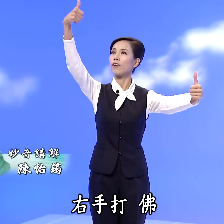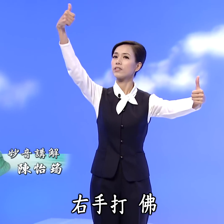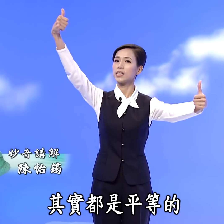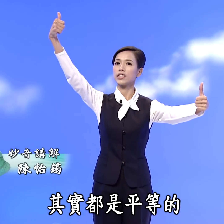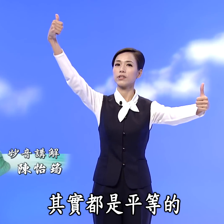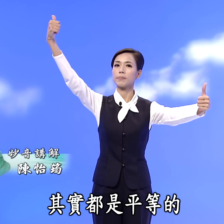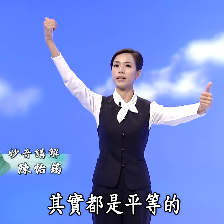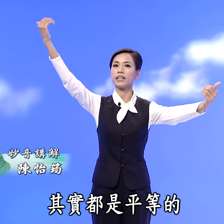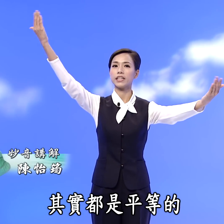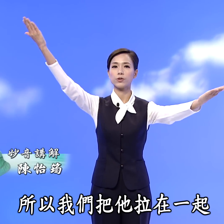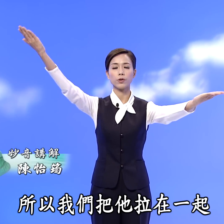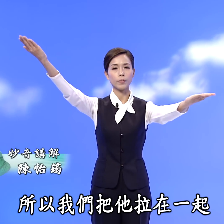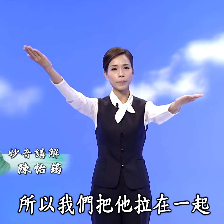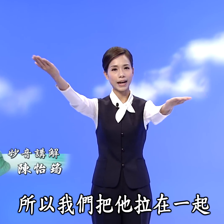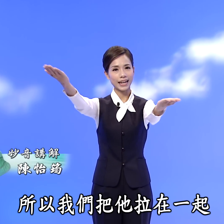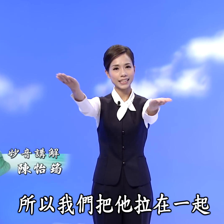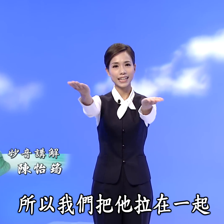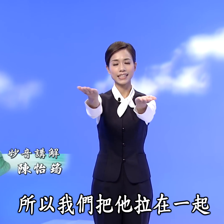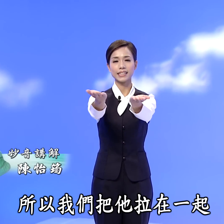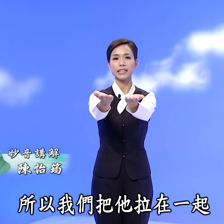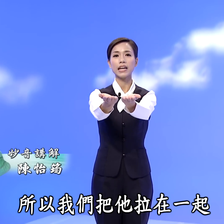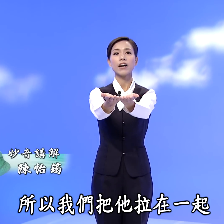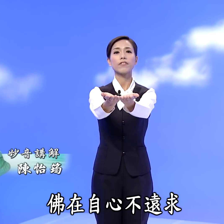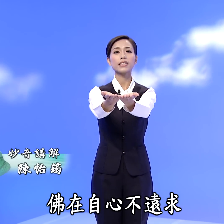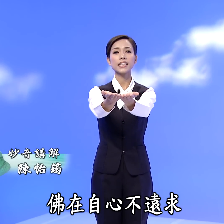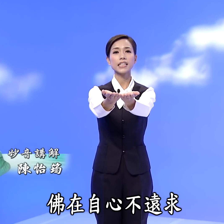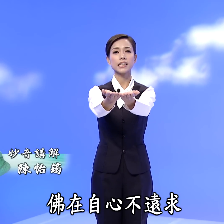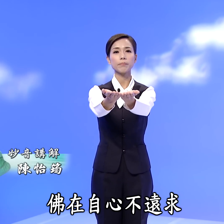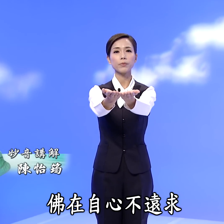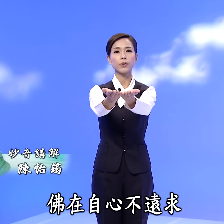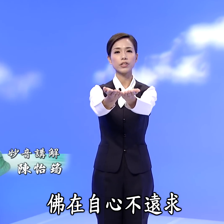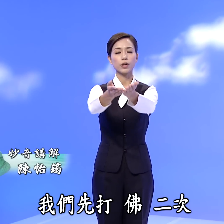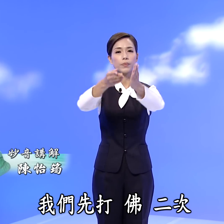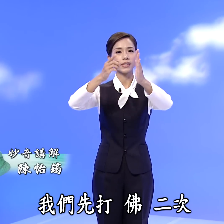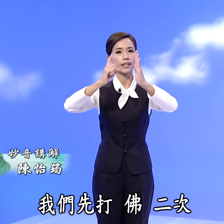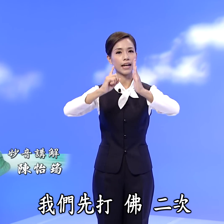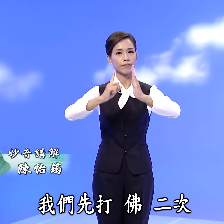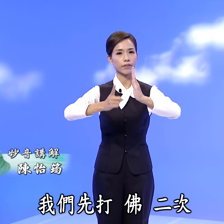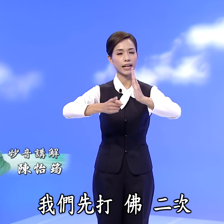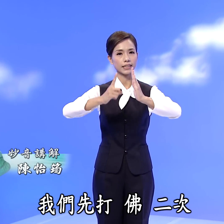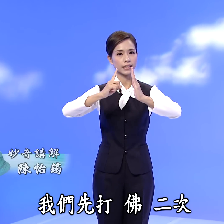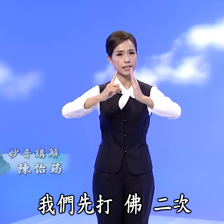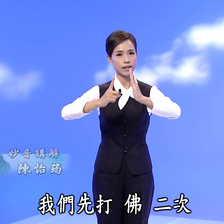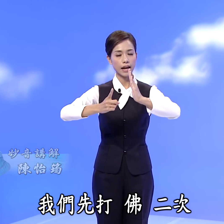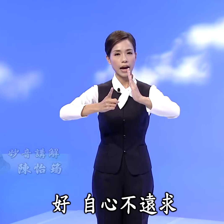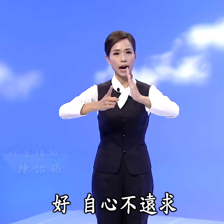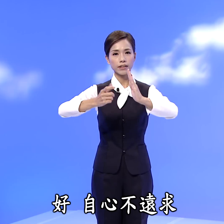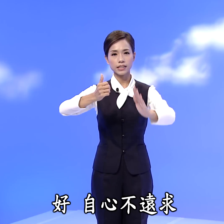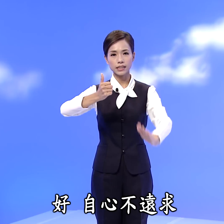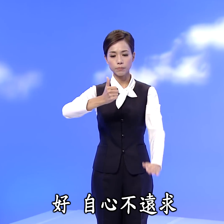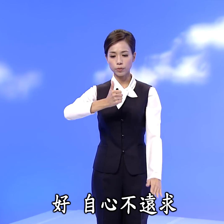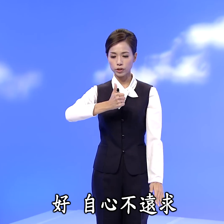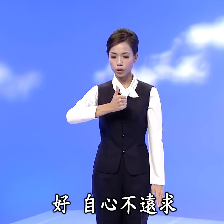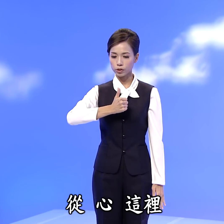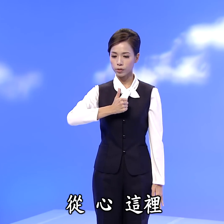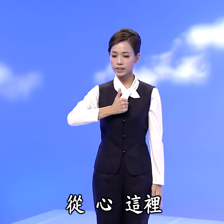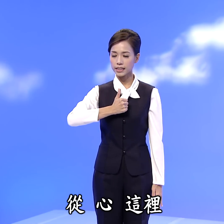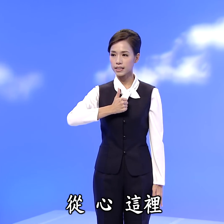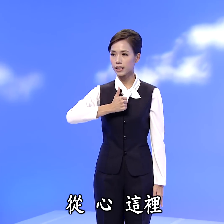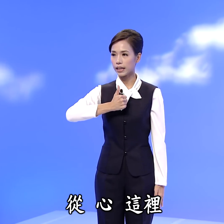其实都是平等的，所以我们把它拉在一起。佛在自心不远求，我们先打佛两次。好，自心不远求，从心这里